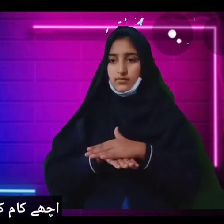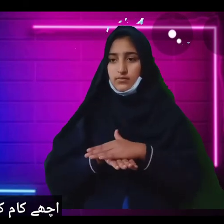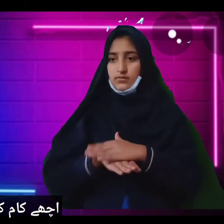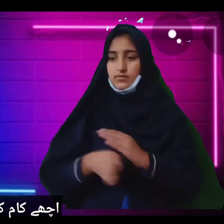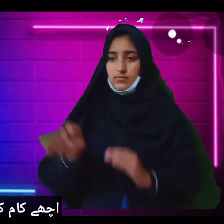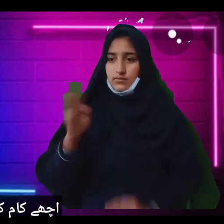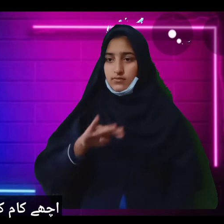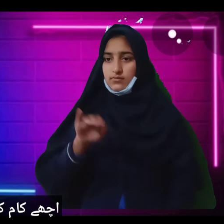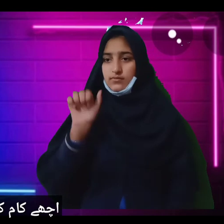जाएगा।